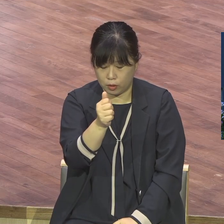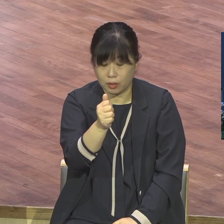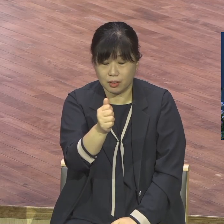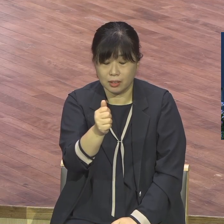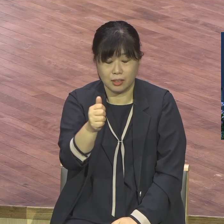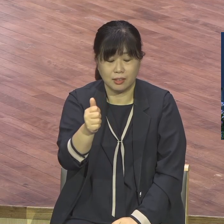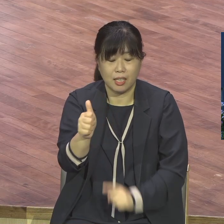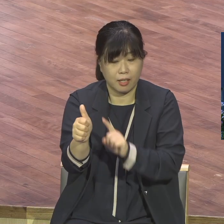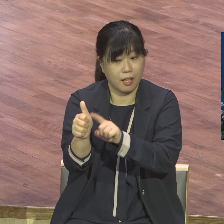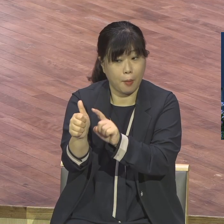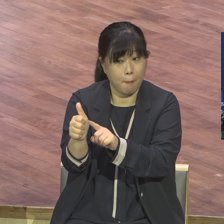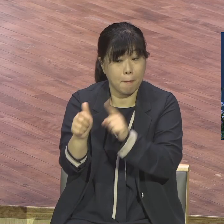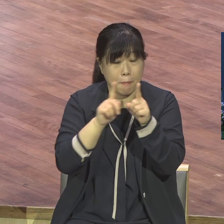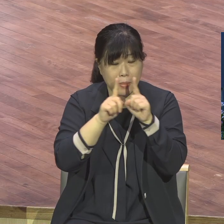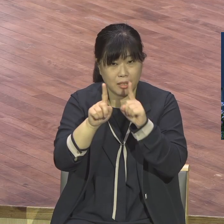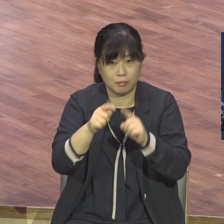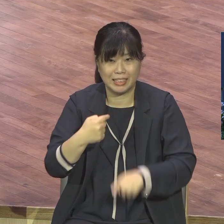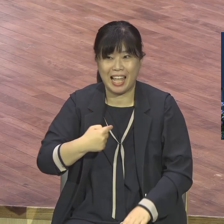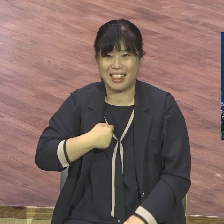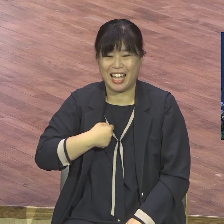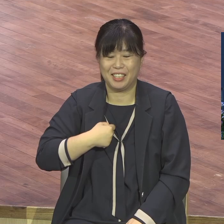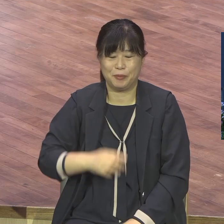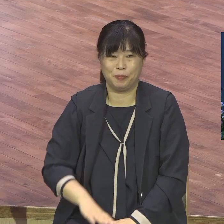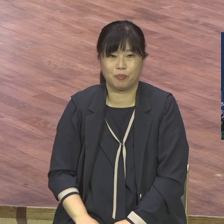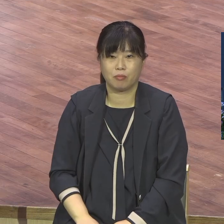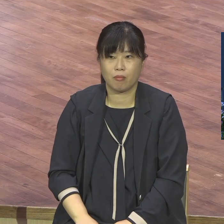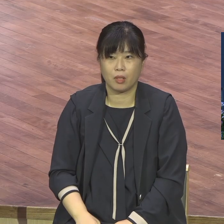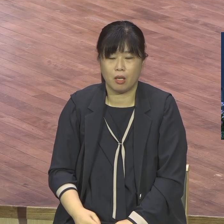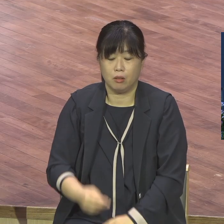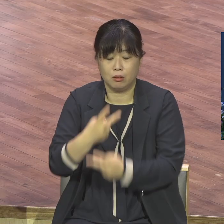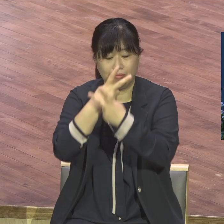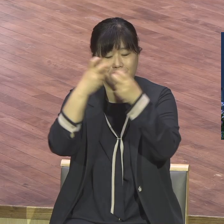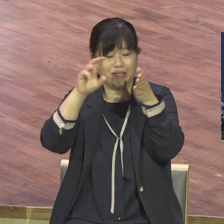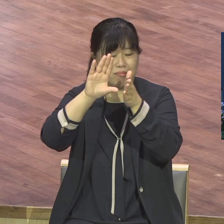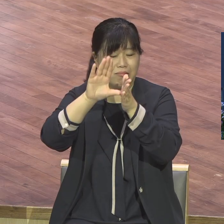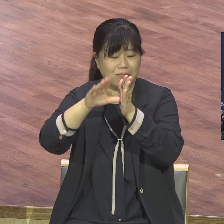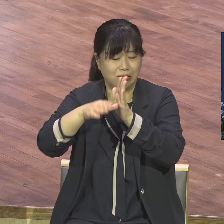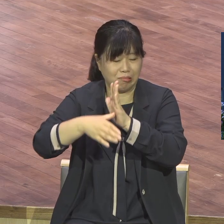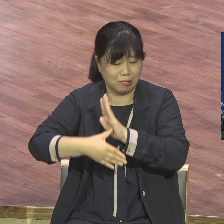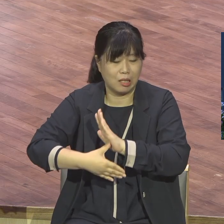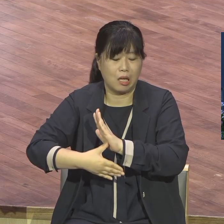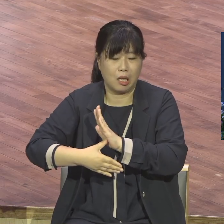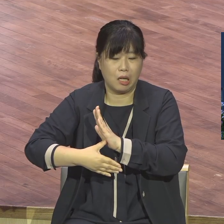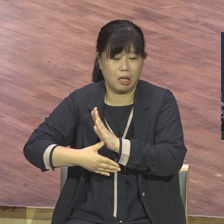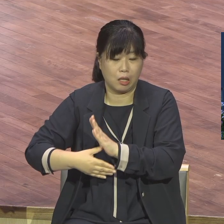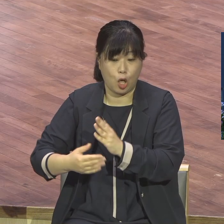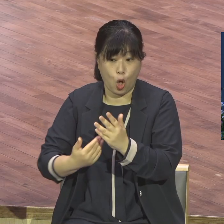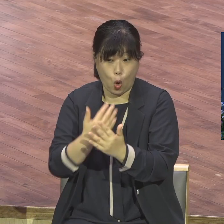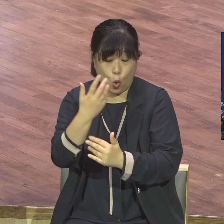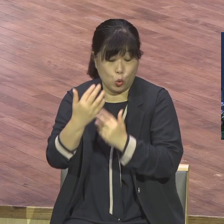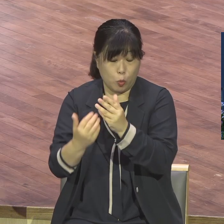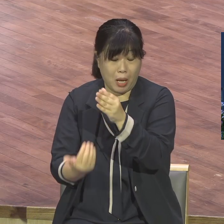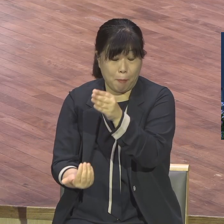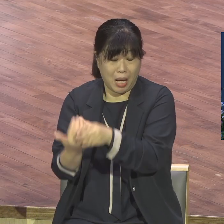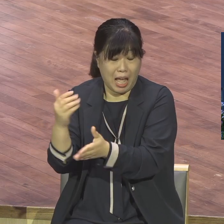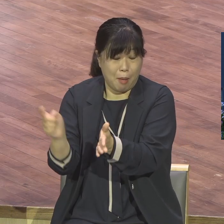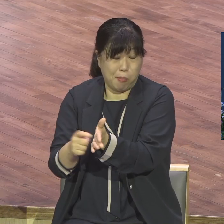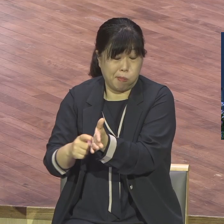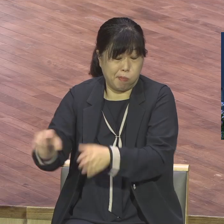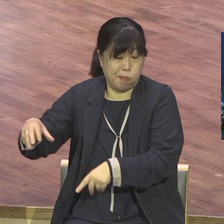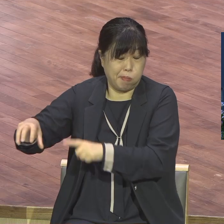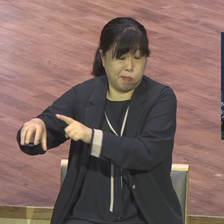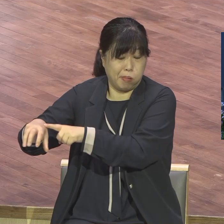잠잘 때 침대 위에 걸린 소방벨 소리가 아무리 적게 울려도 그